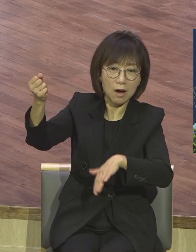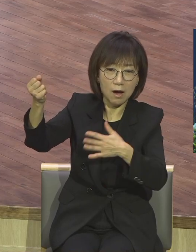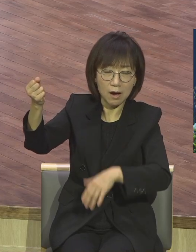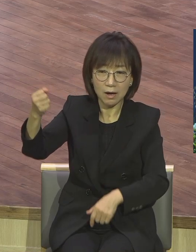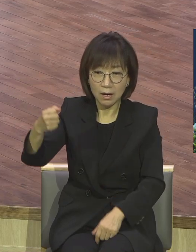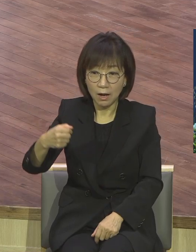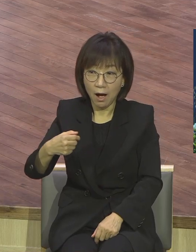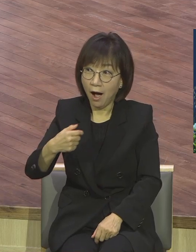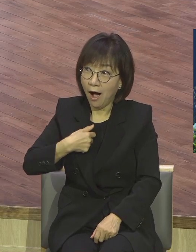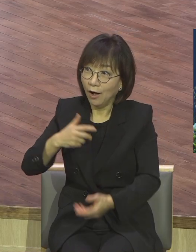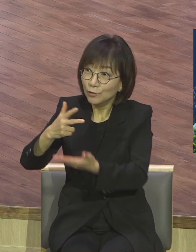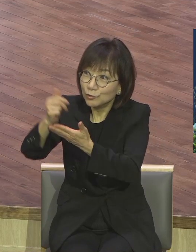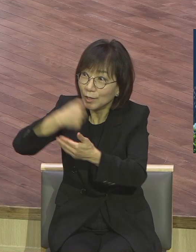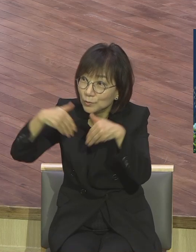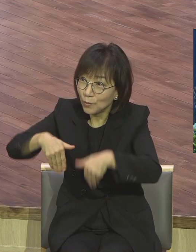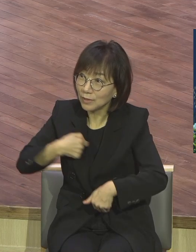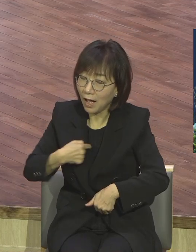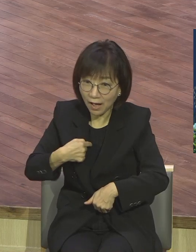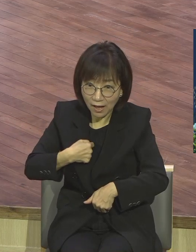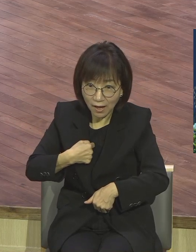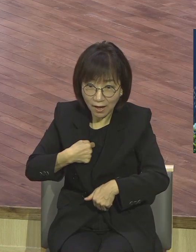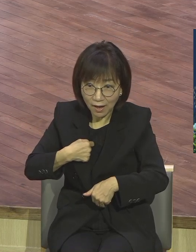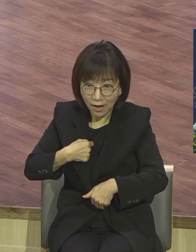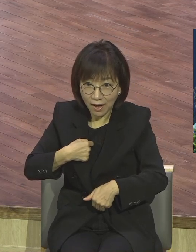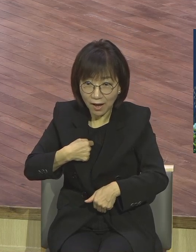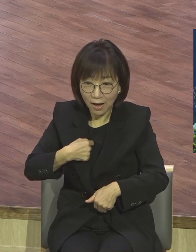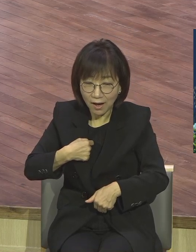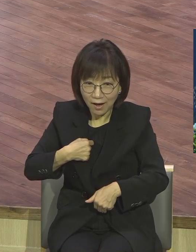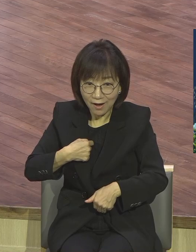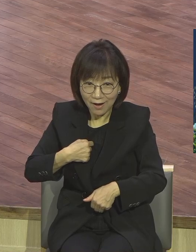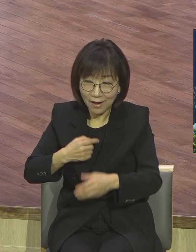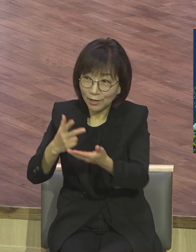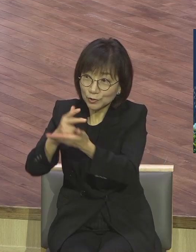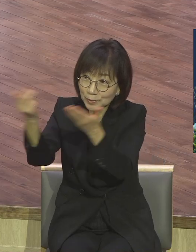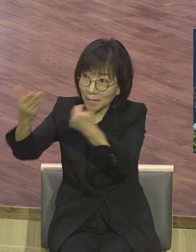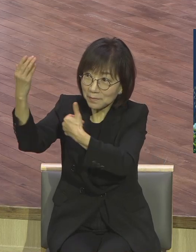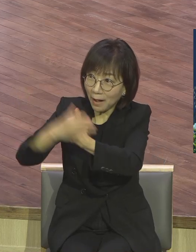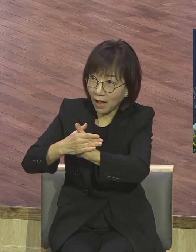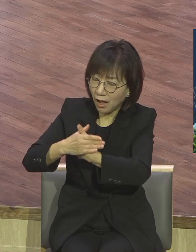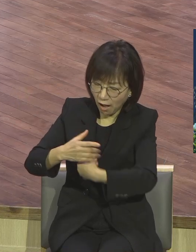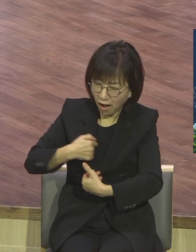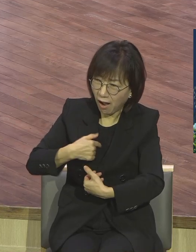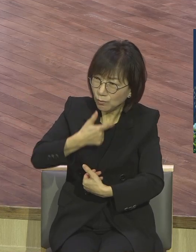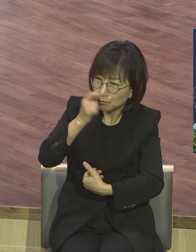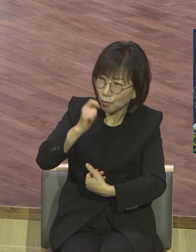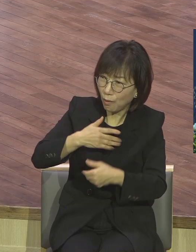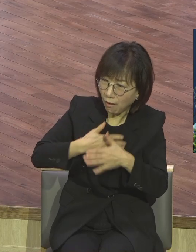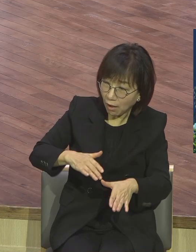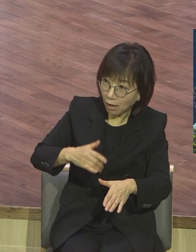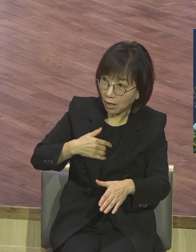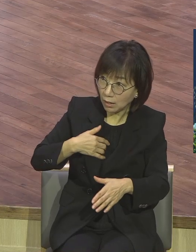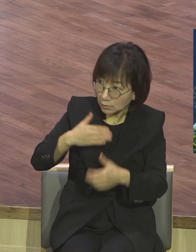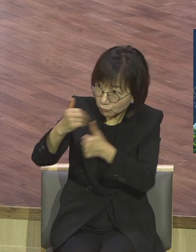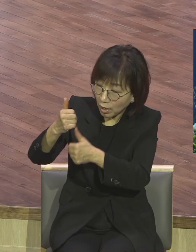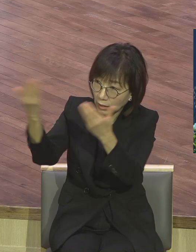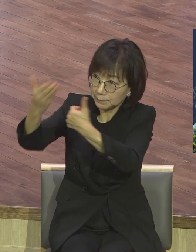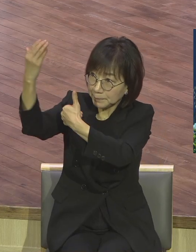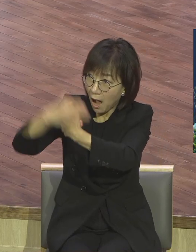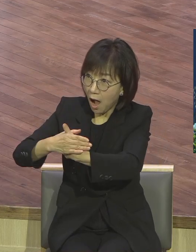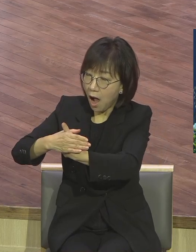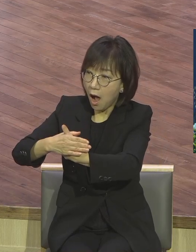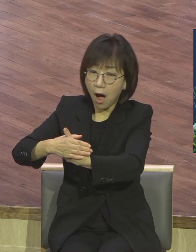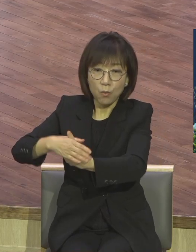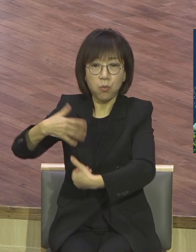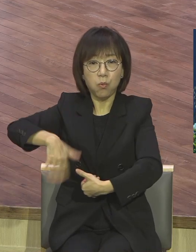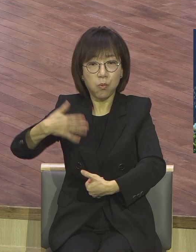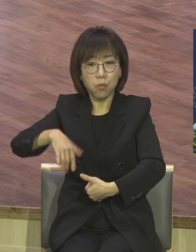주의 종이라니까 나 같은 게 주의 일을 한다니까 나 같은 게 어떻게 하나님의 일을 직분마다 할